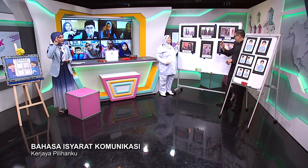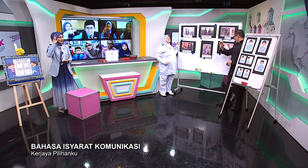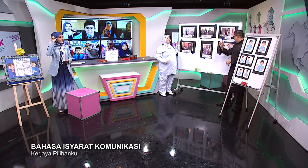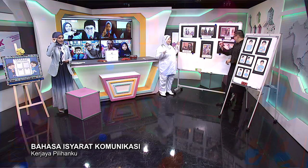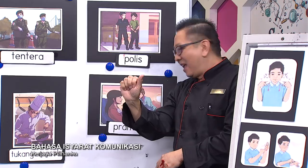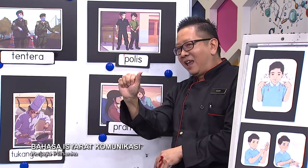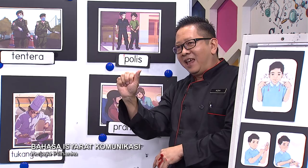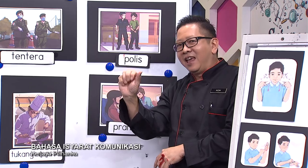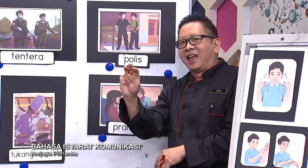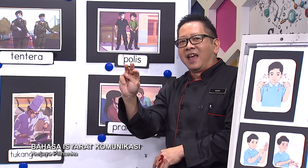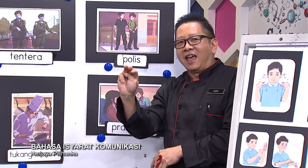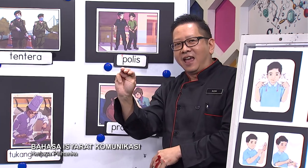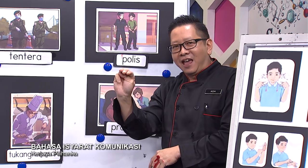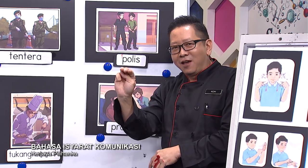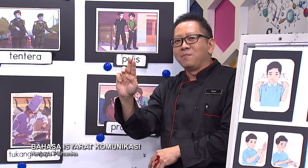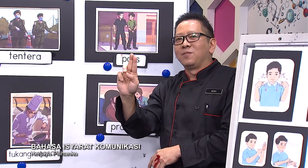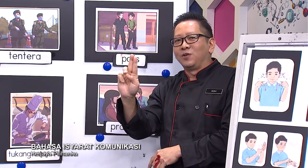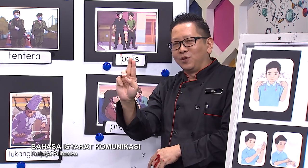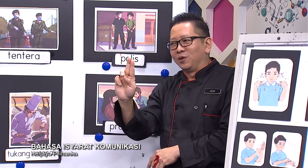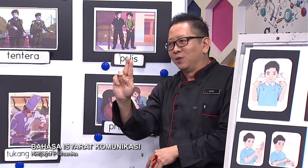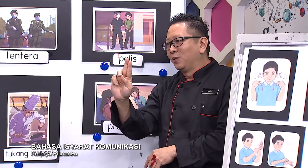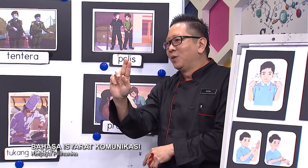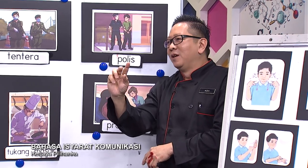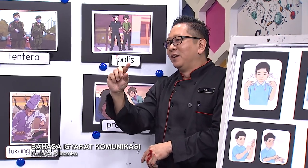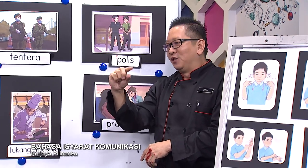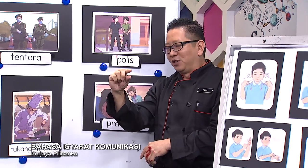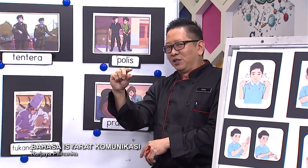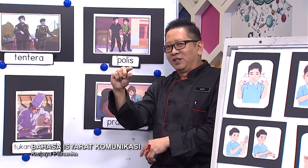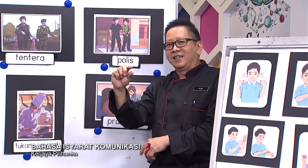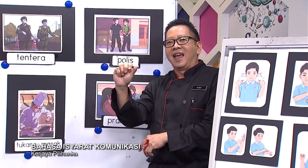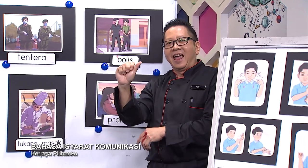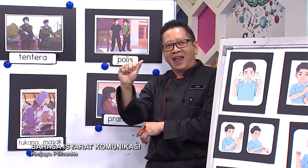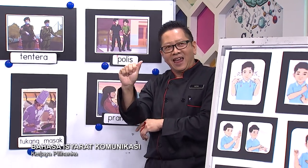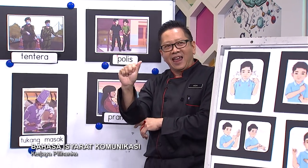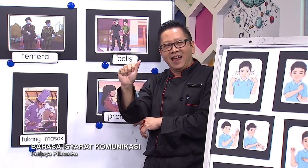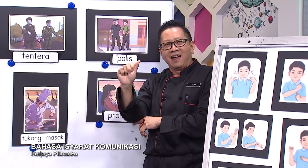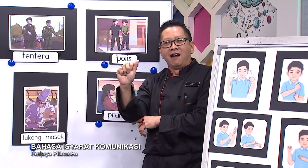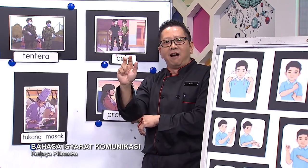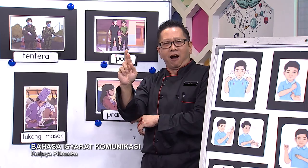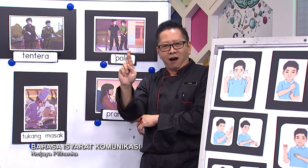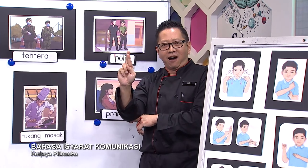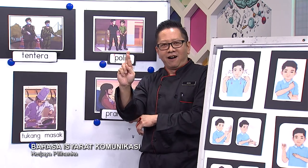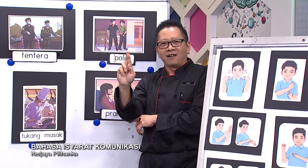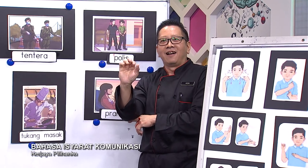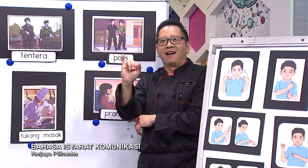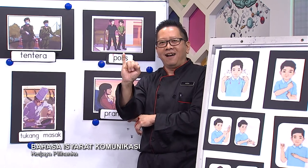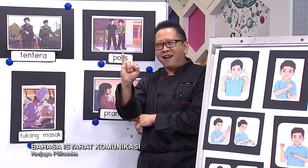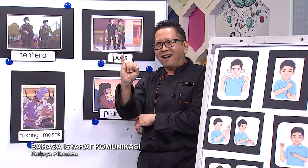R A M U G A